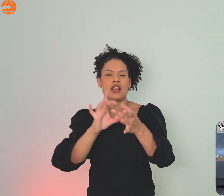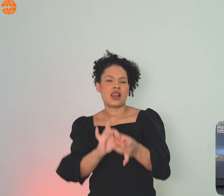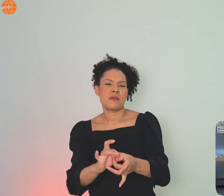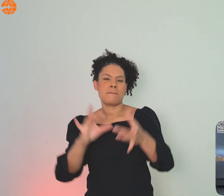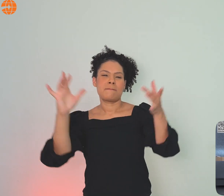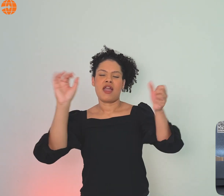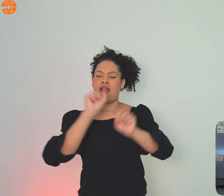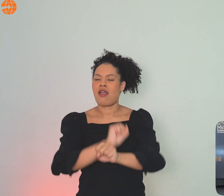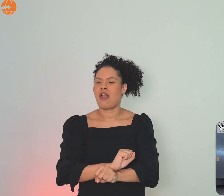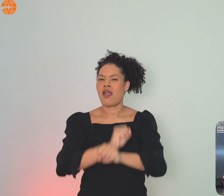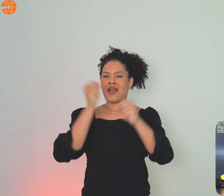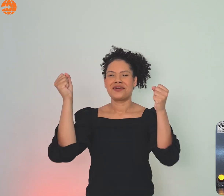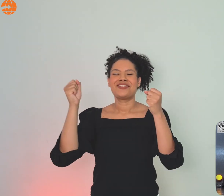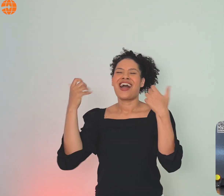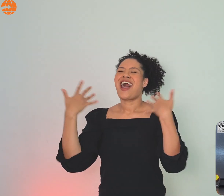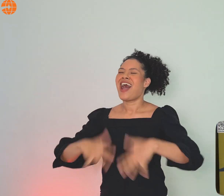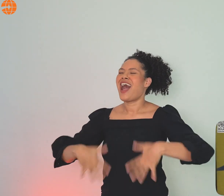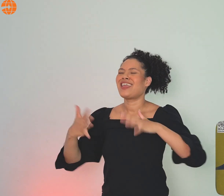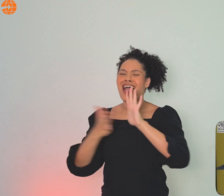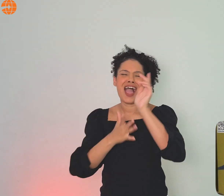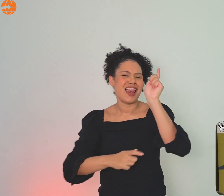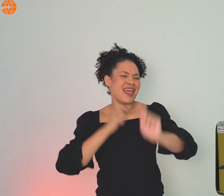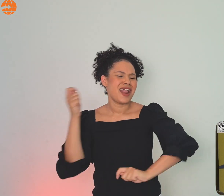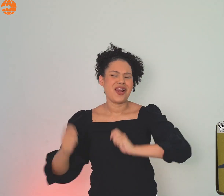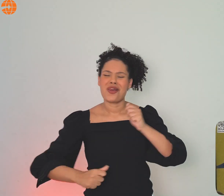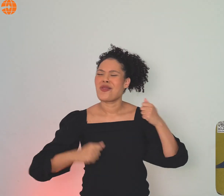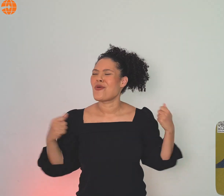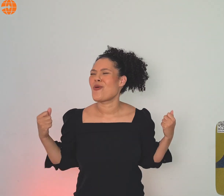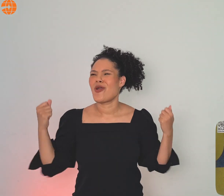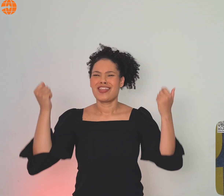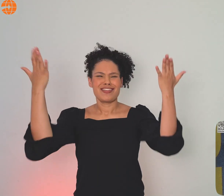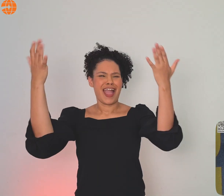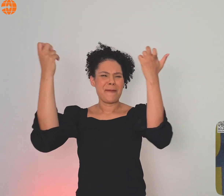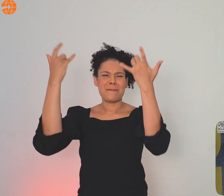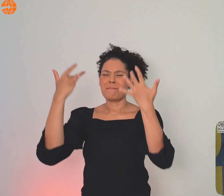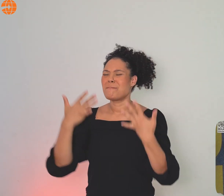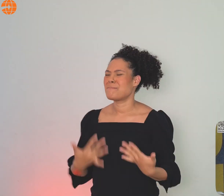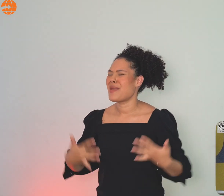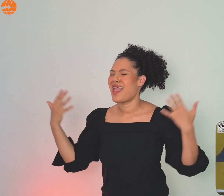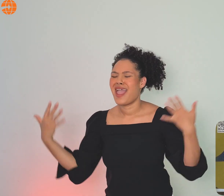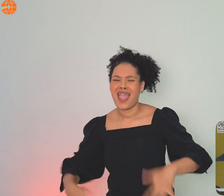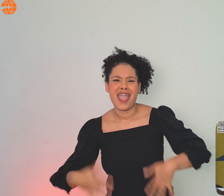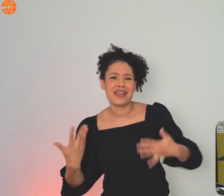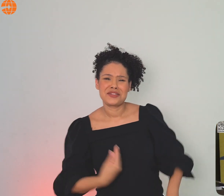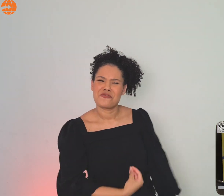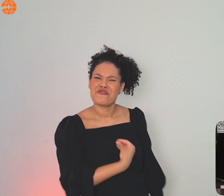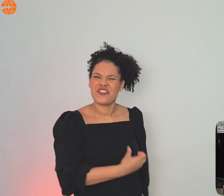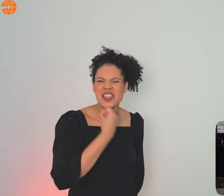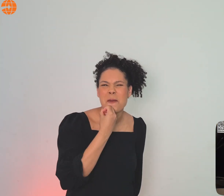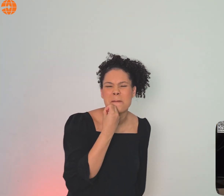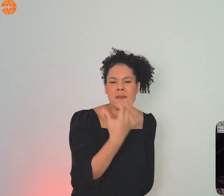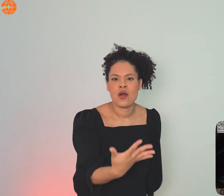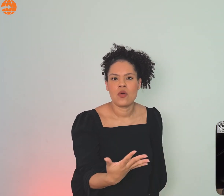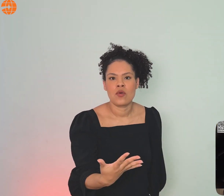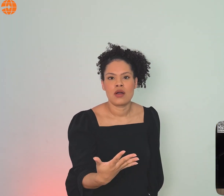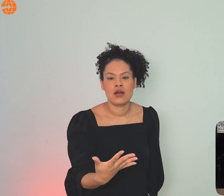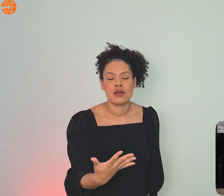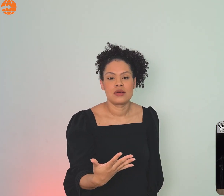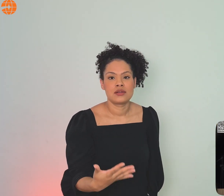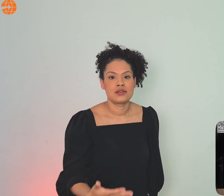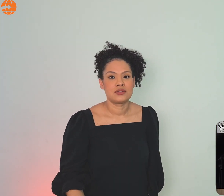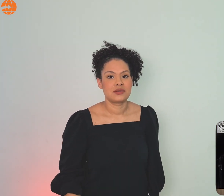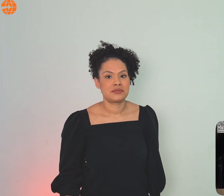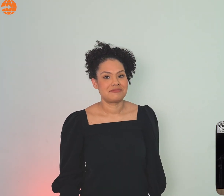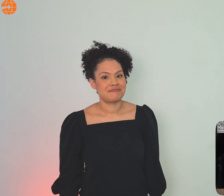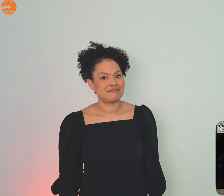vai melhorar. Aleluia! Agora nós vamos ter uma vida boa. Que bênção! Quando eles olham